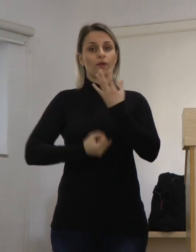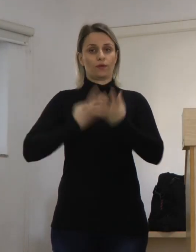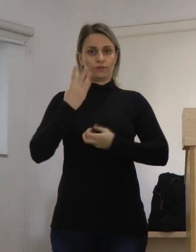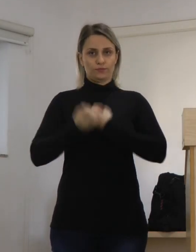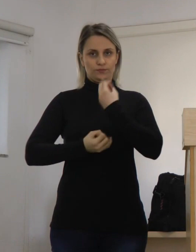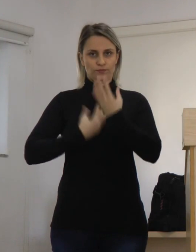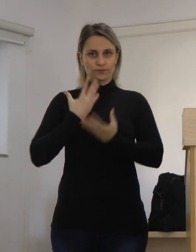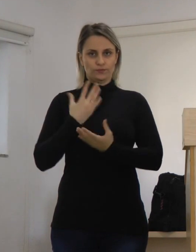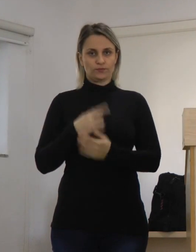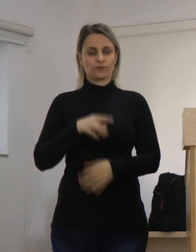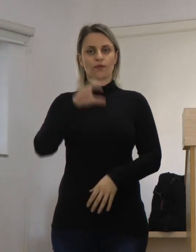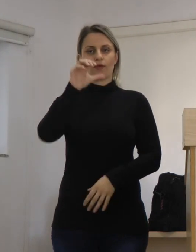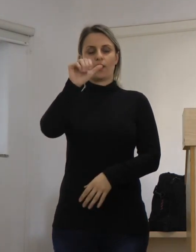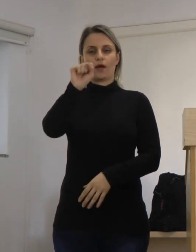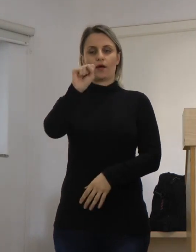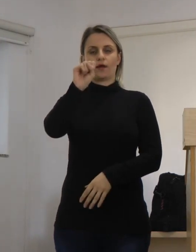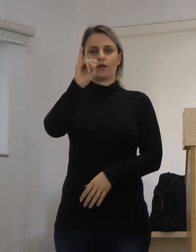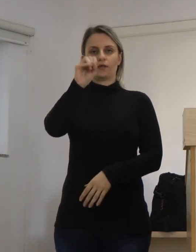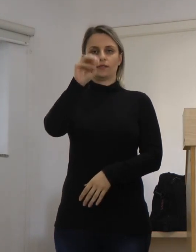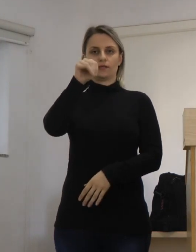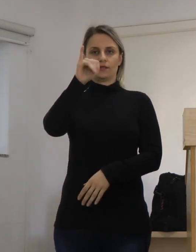que é de Casimiro Cunha,